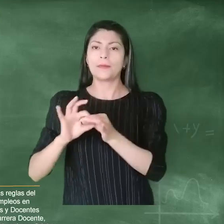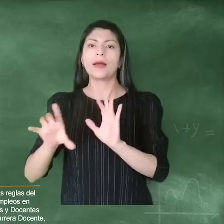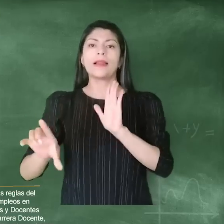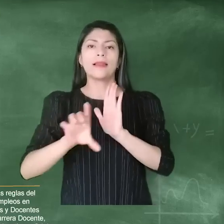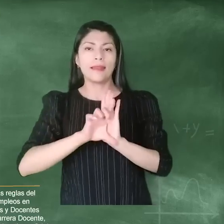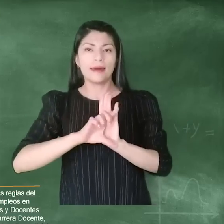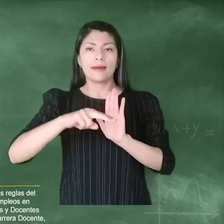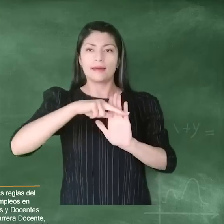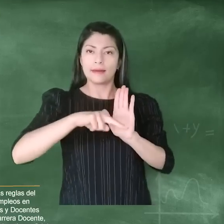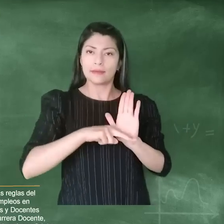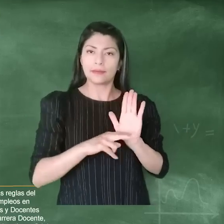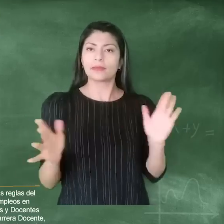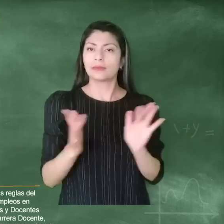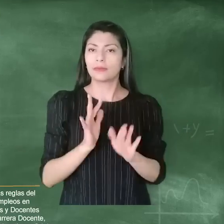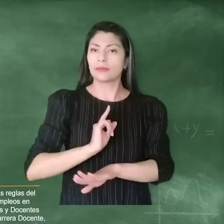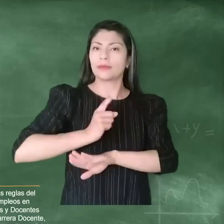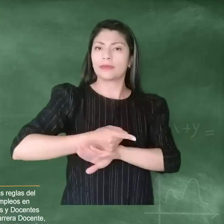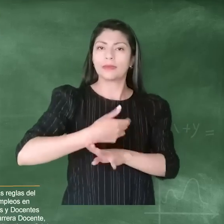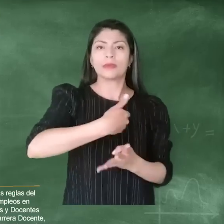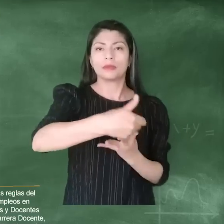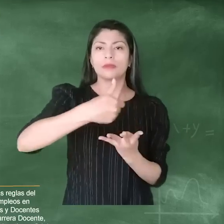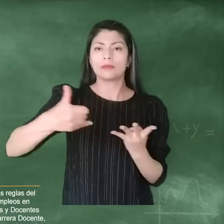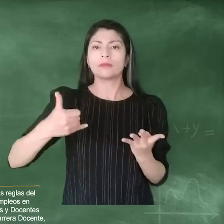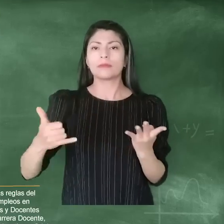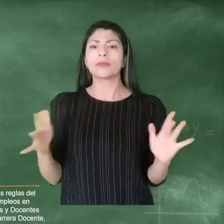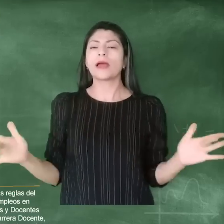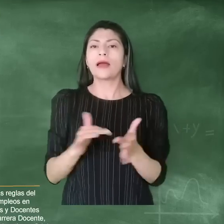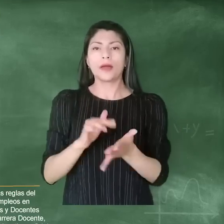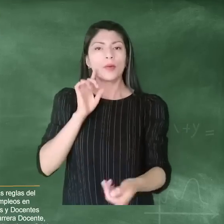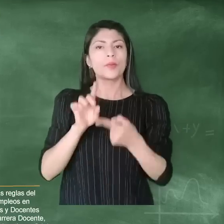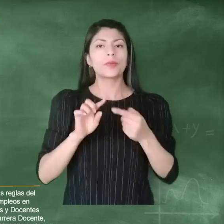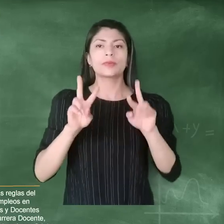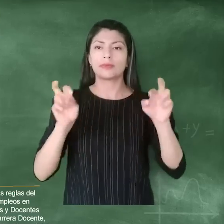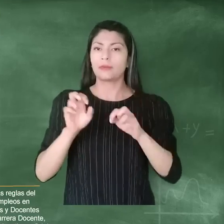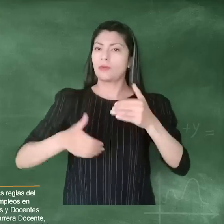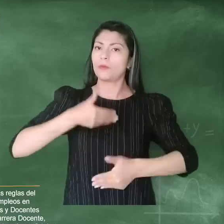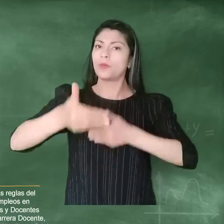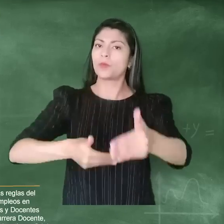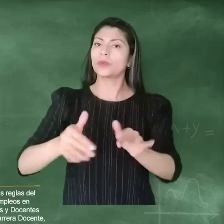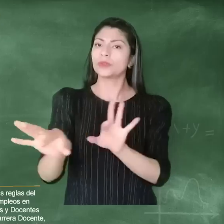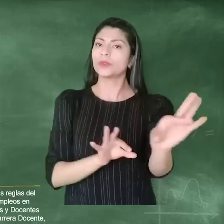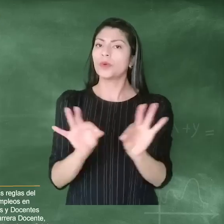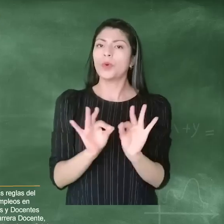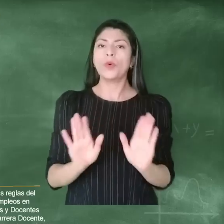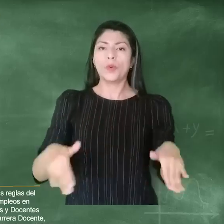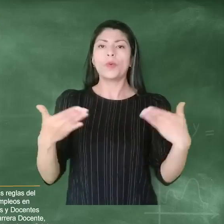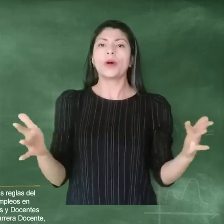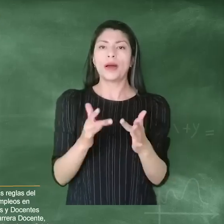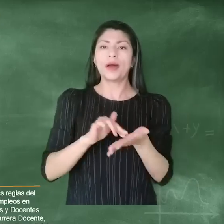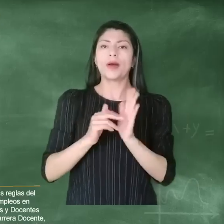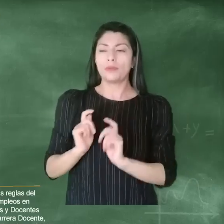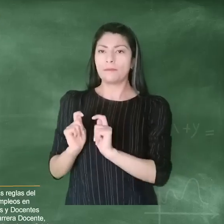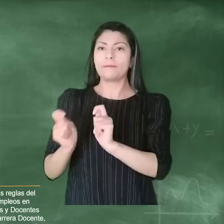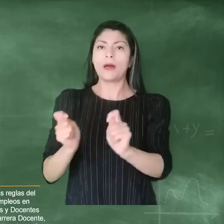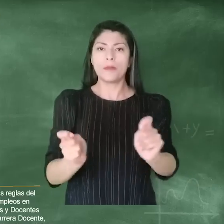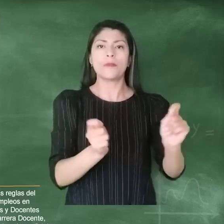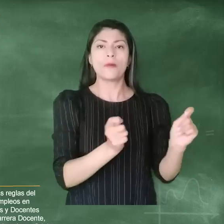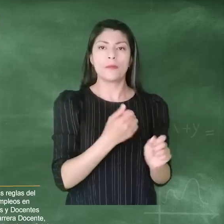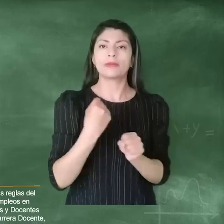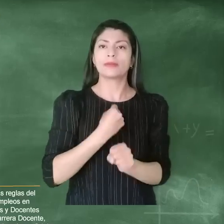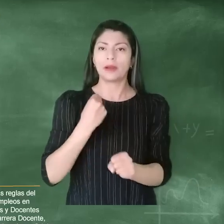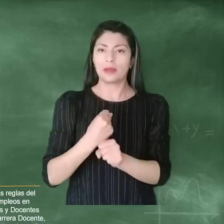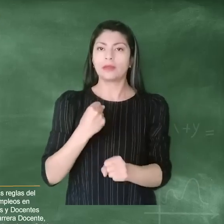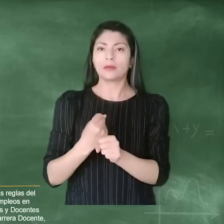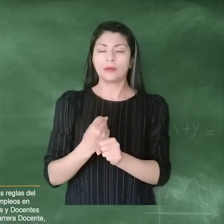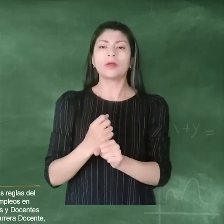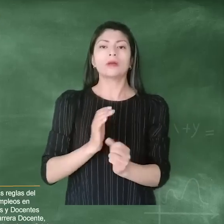de acuerdo con la ley y los reglamentos, los lineamientos generales con que se desarrollarán los procesos de selección para la